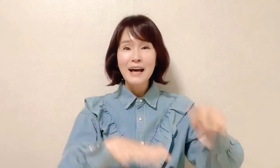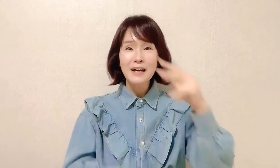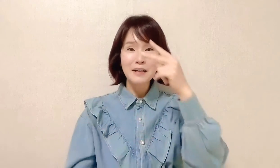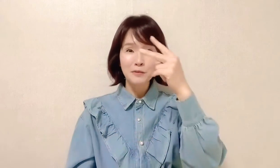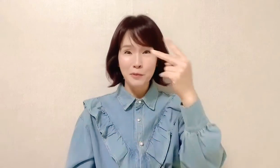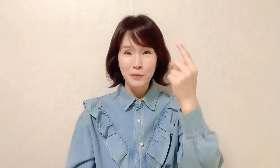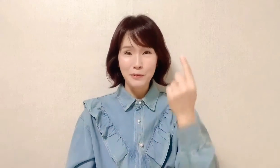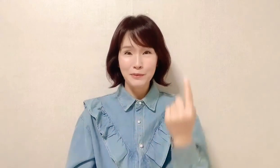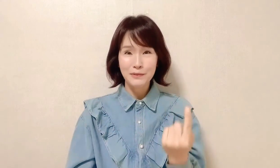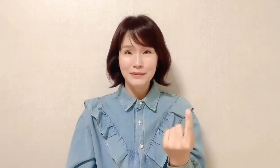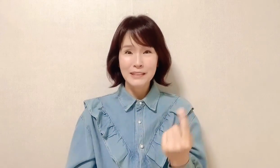바다도.